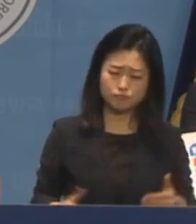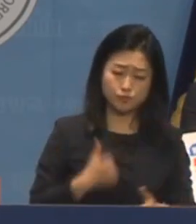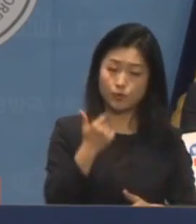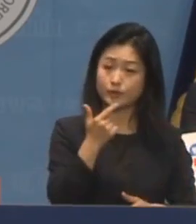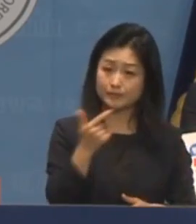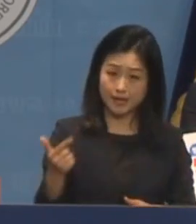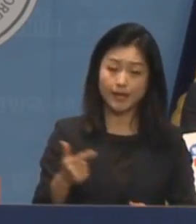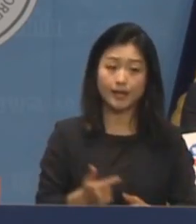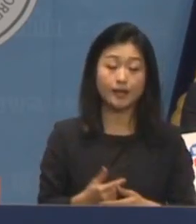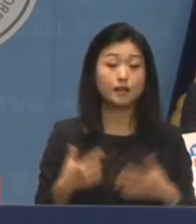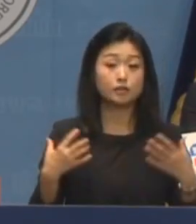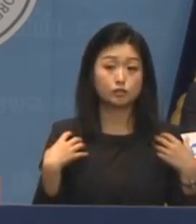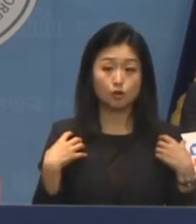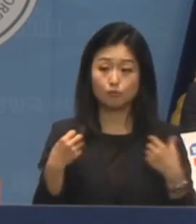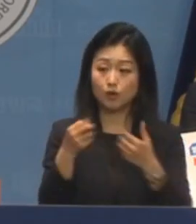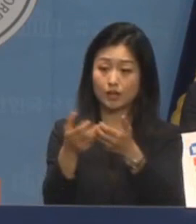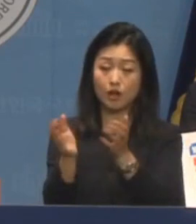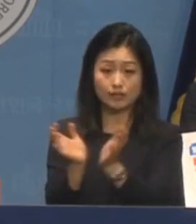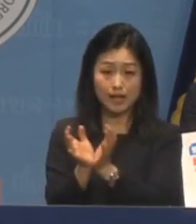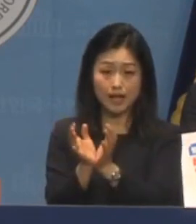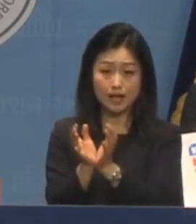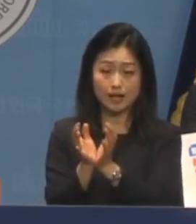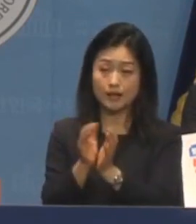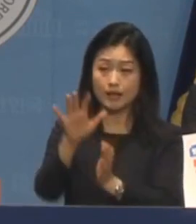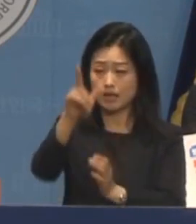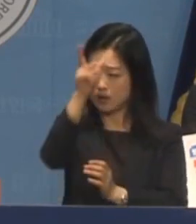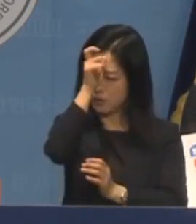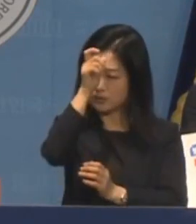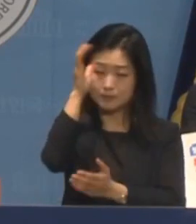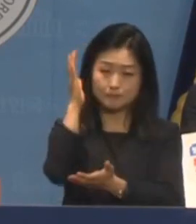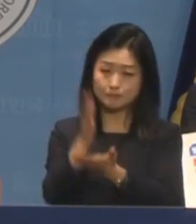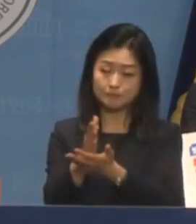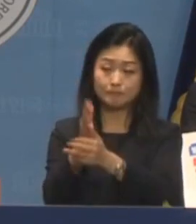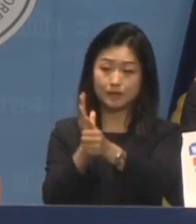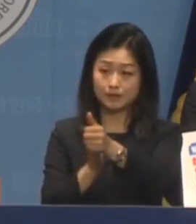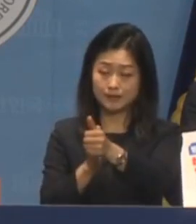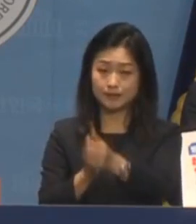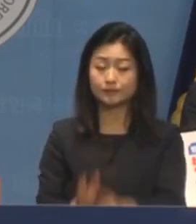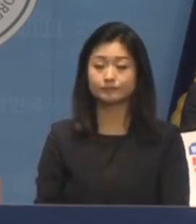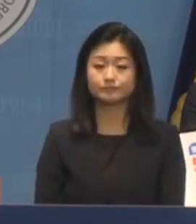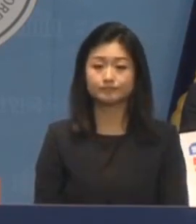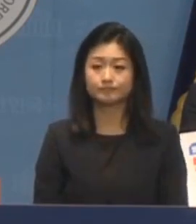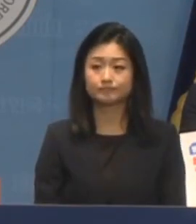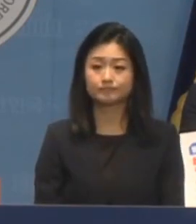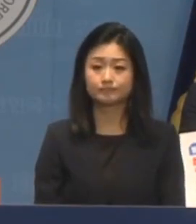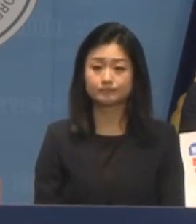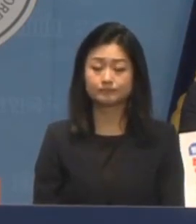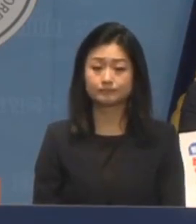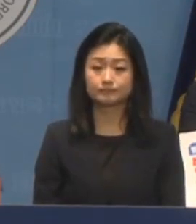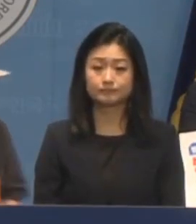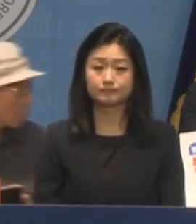있습니다. 정부 여당 더 이상 고집 부리지 마십시오. 감사합니다.